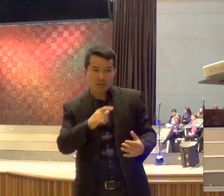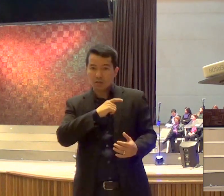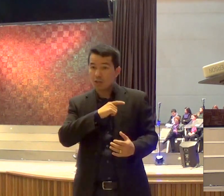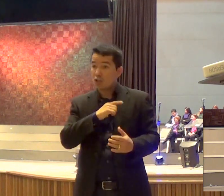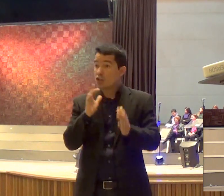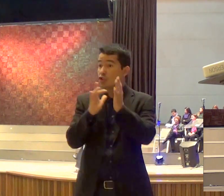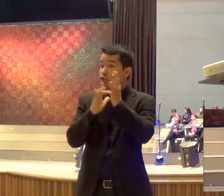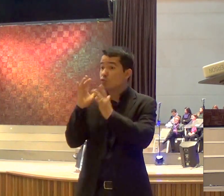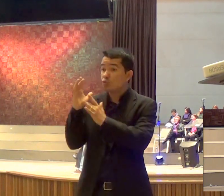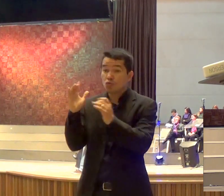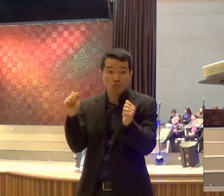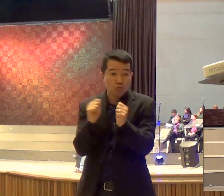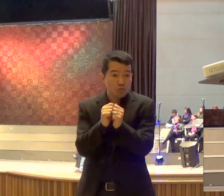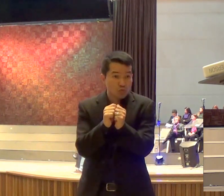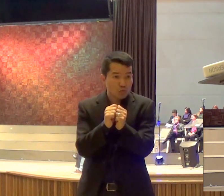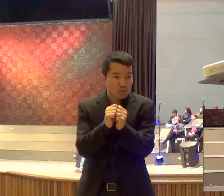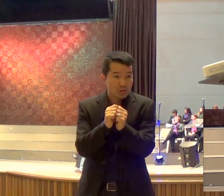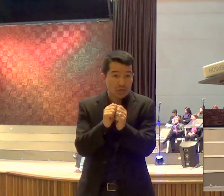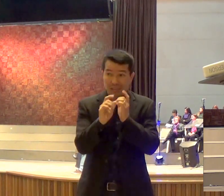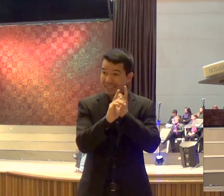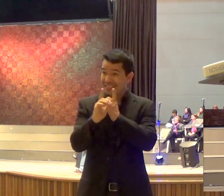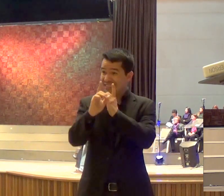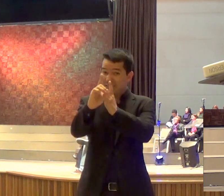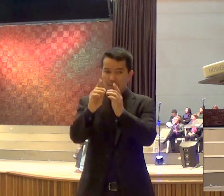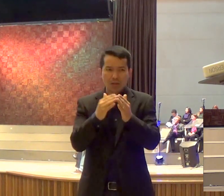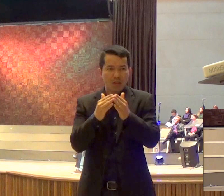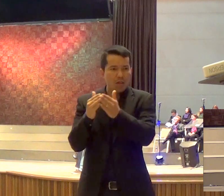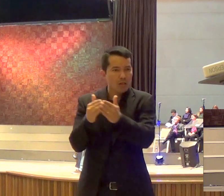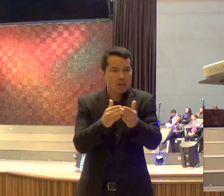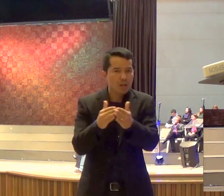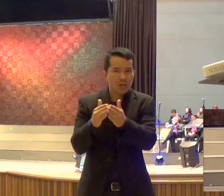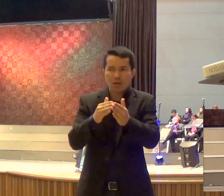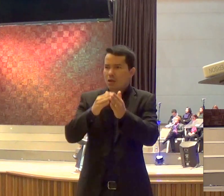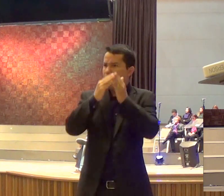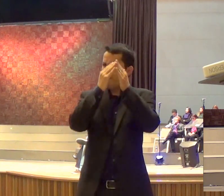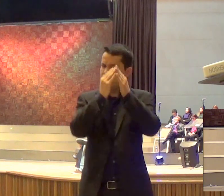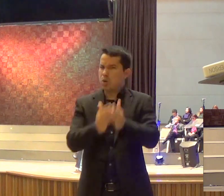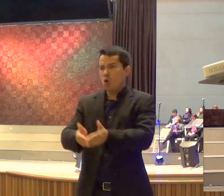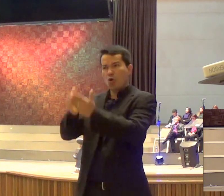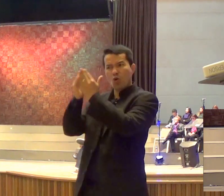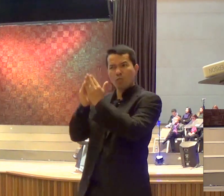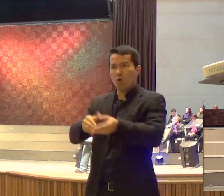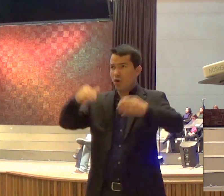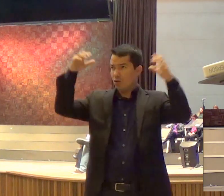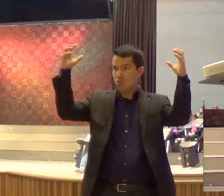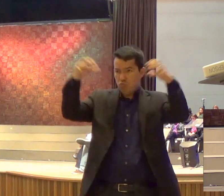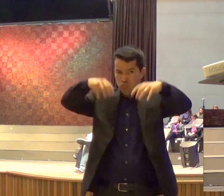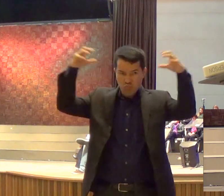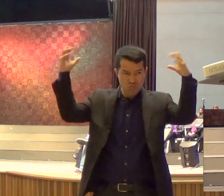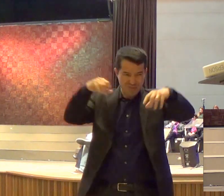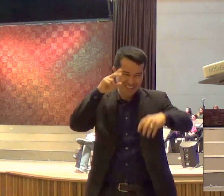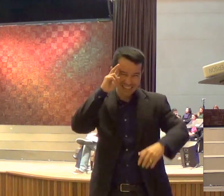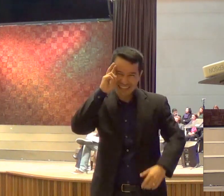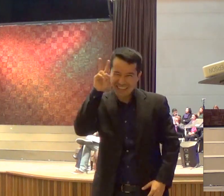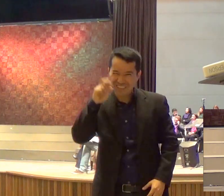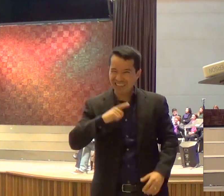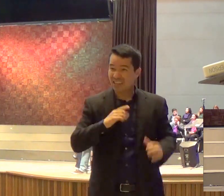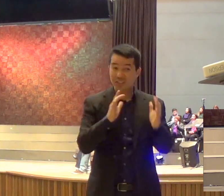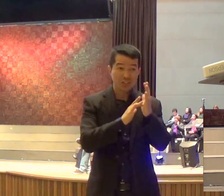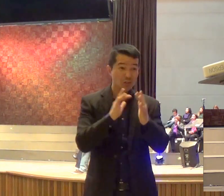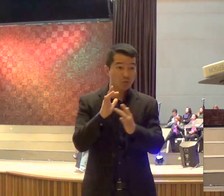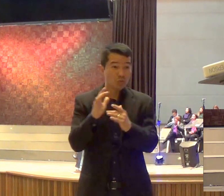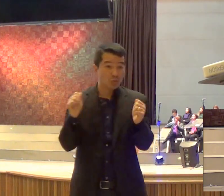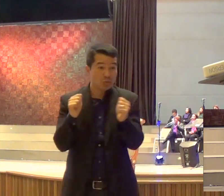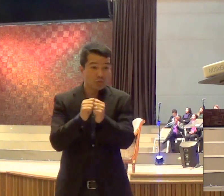tempestade eu tive a oportunidade de pregar aqui em outras ocasiões e falava sobre Jesus no meio da Tempestade